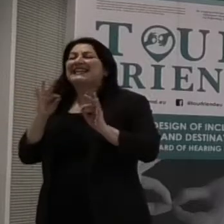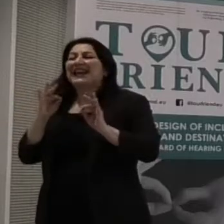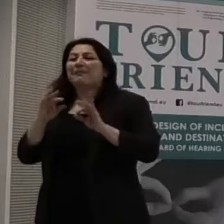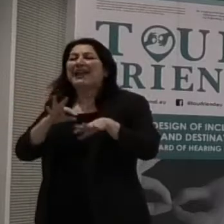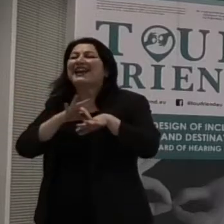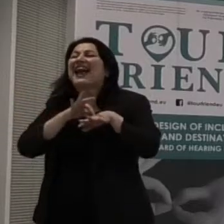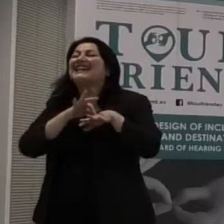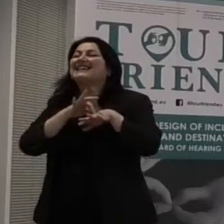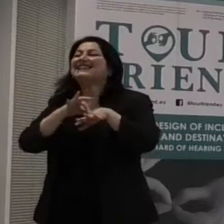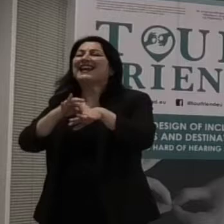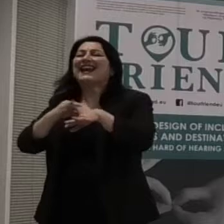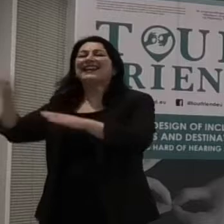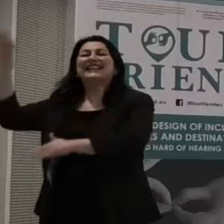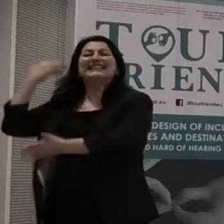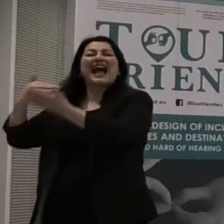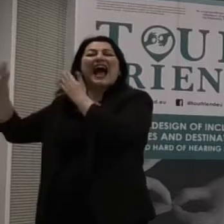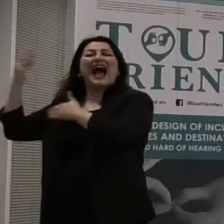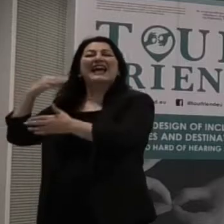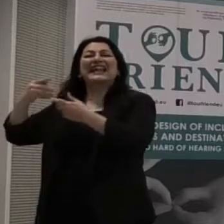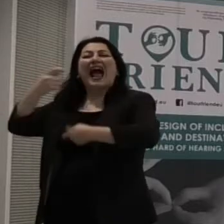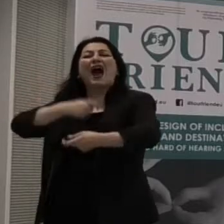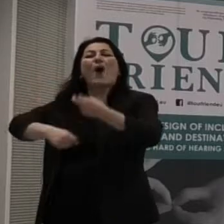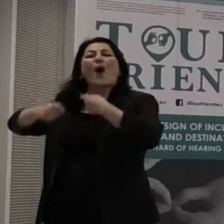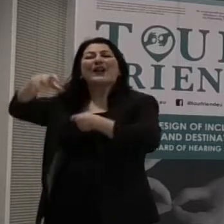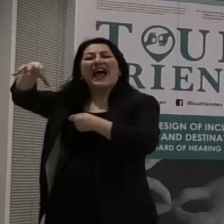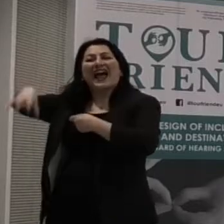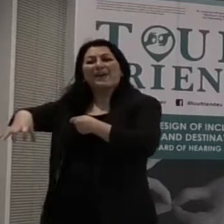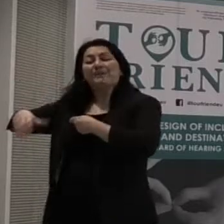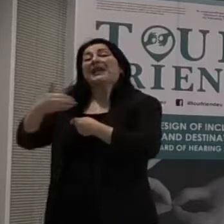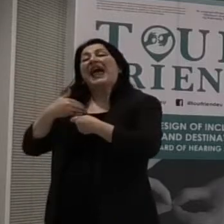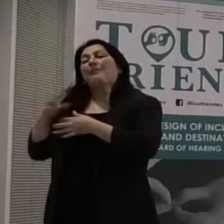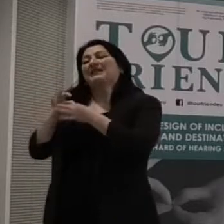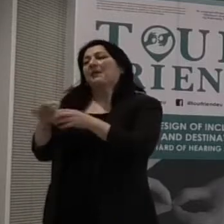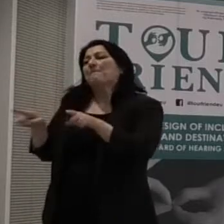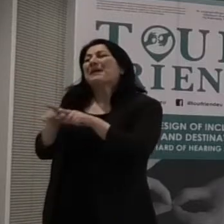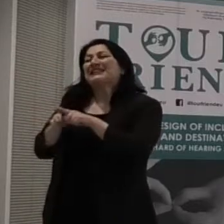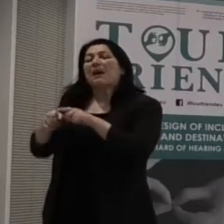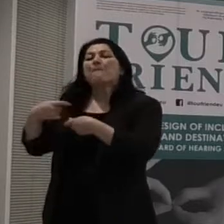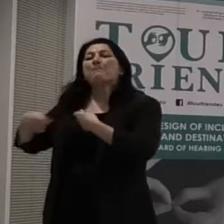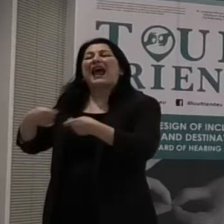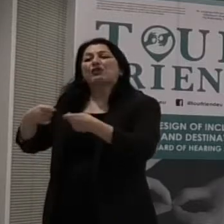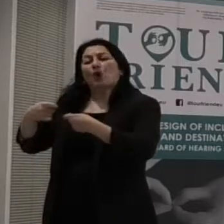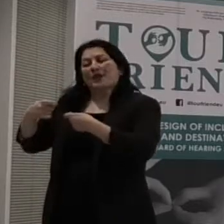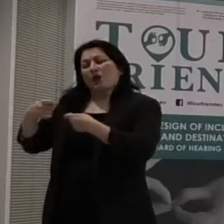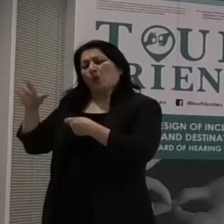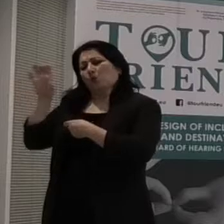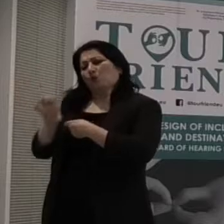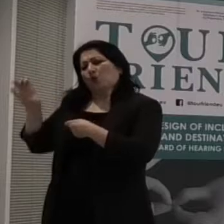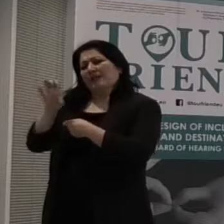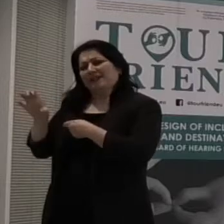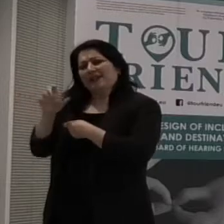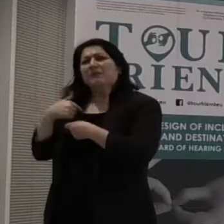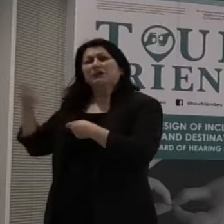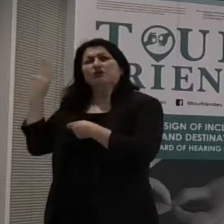αγορά. Αυτό έγινε σε συνεργασία με ένα πρακτορείο όπου δωρεάν κάναμε ξεναγήσεις σε,